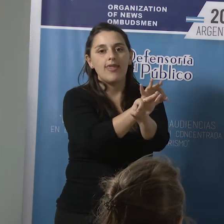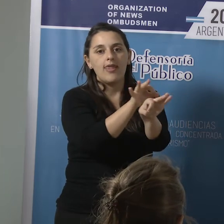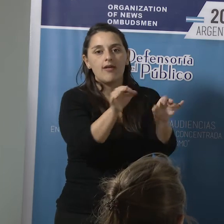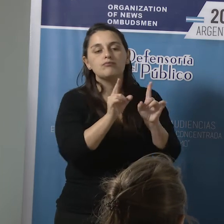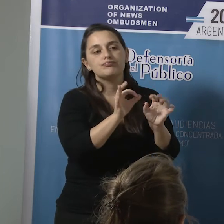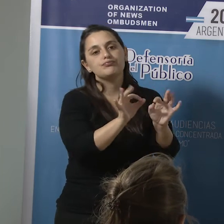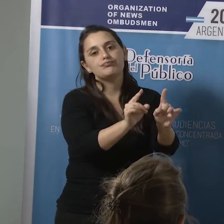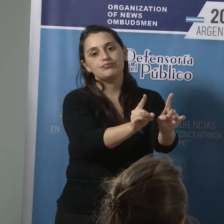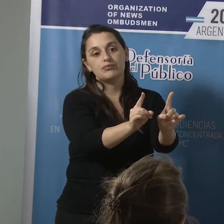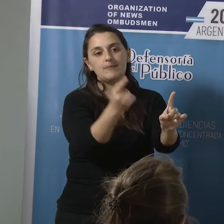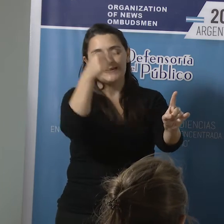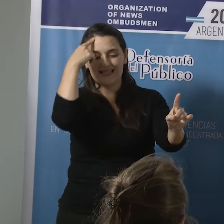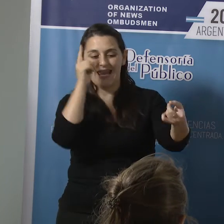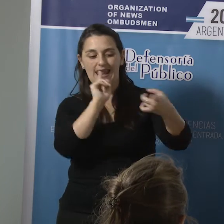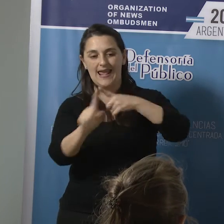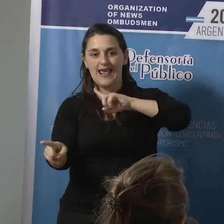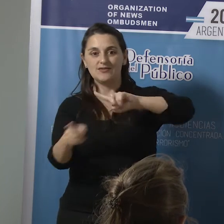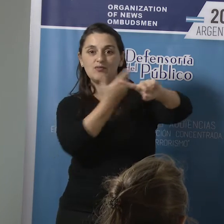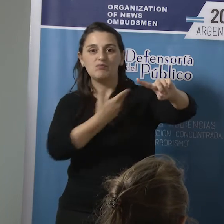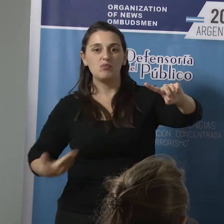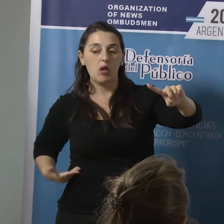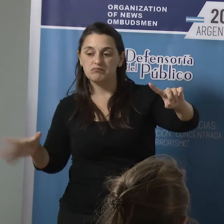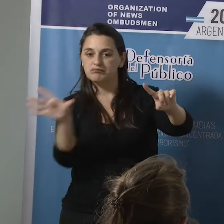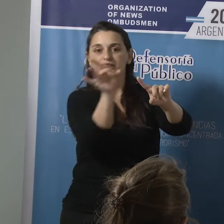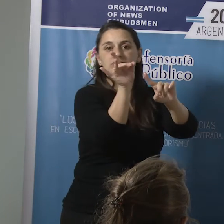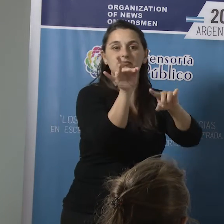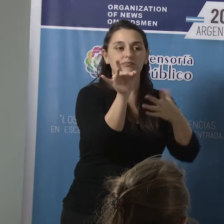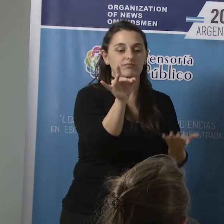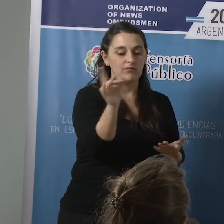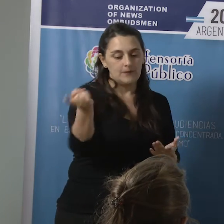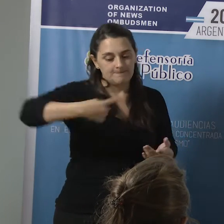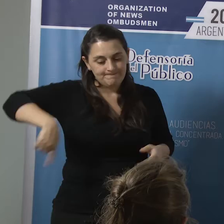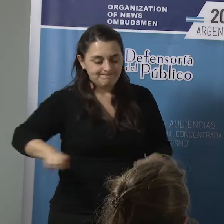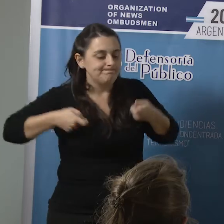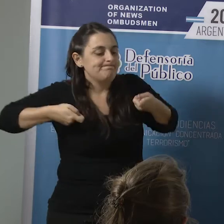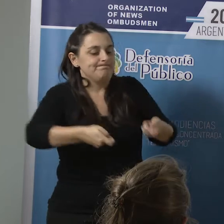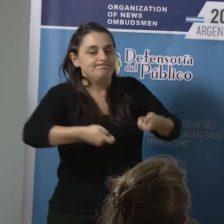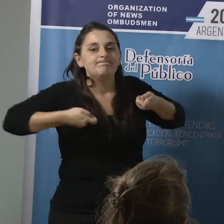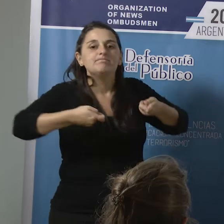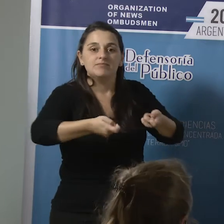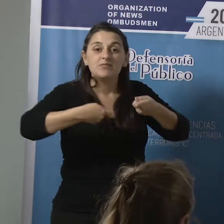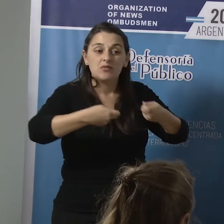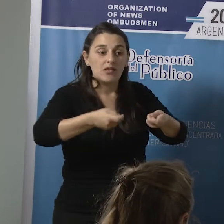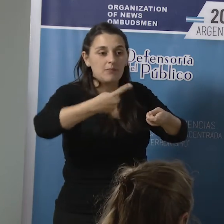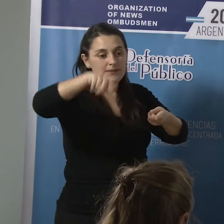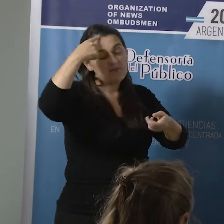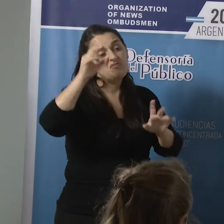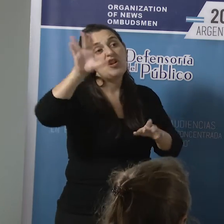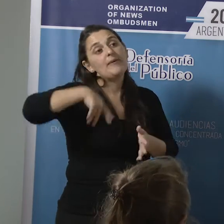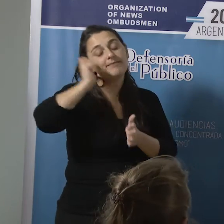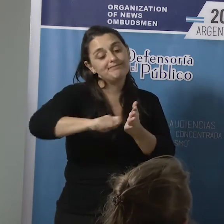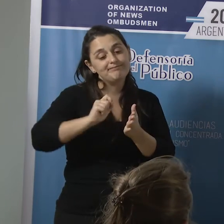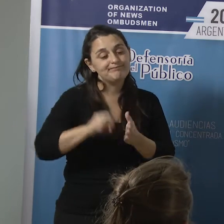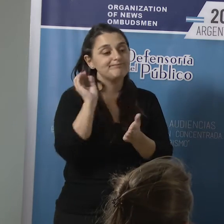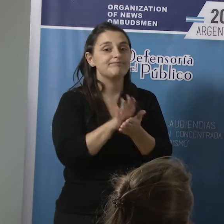relación constante con la autoridad, o sea que nosotros en realidad fungimos como entes que escribimos cartas a